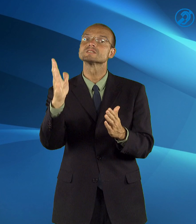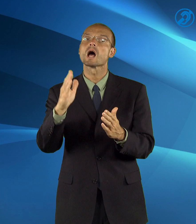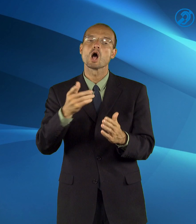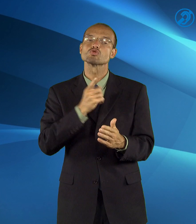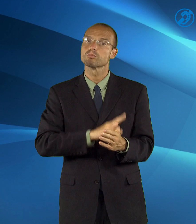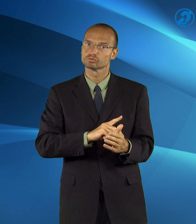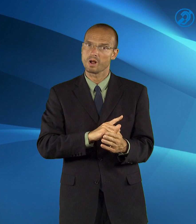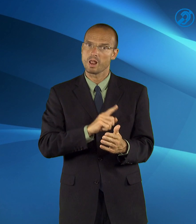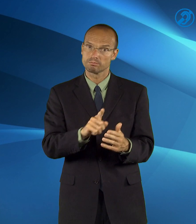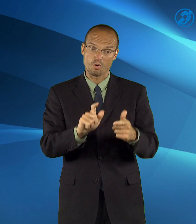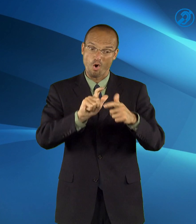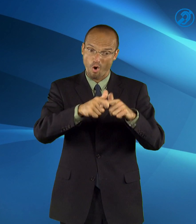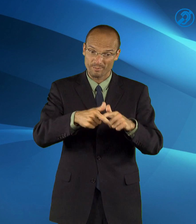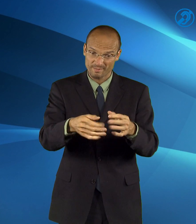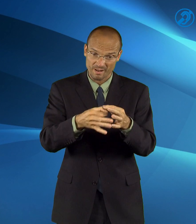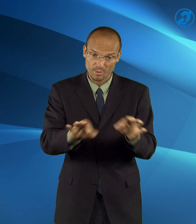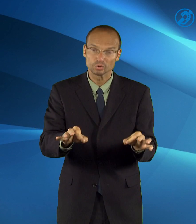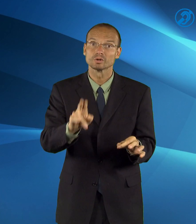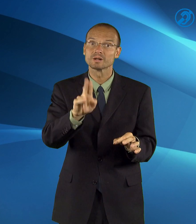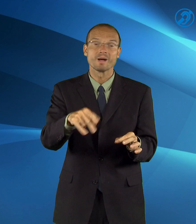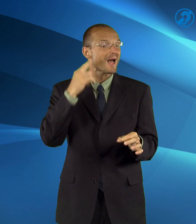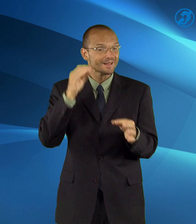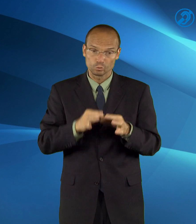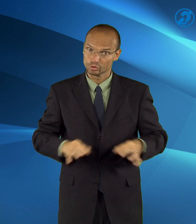Knjižnica Domžale opremila prostore z indukcijsko zanko.